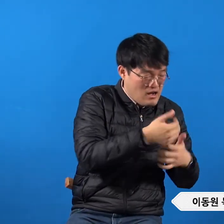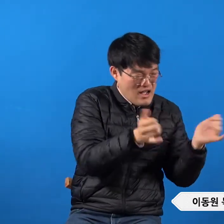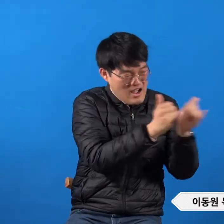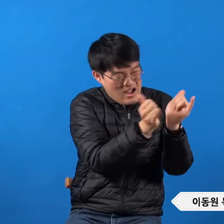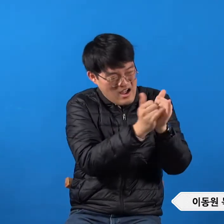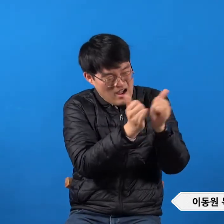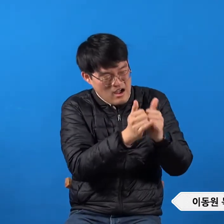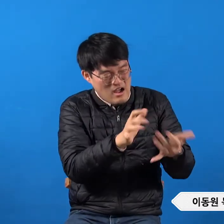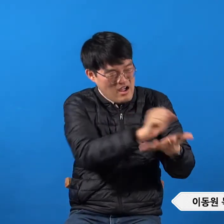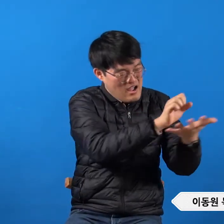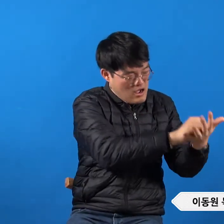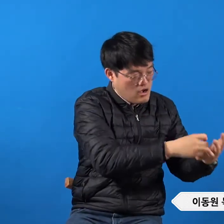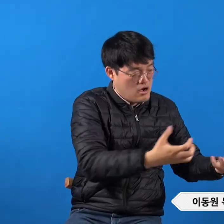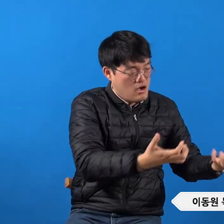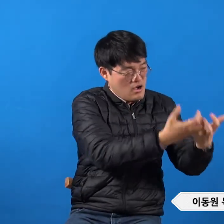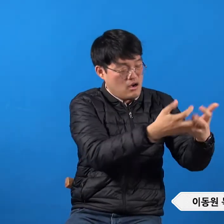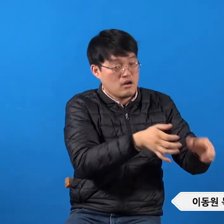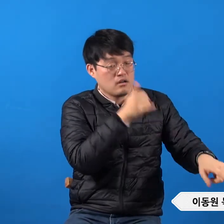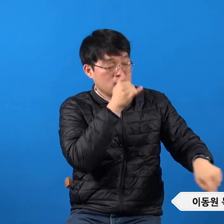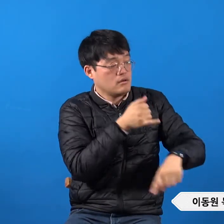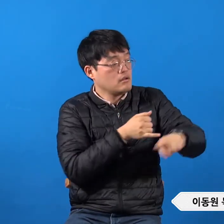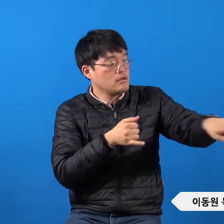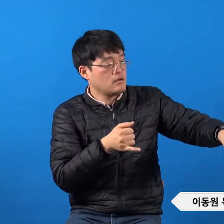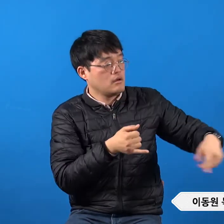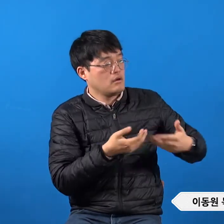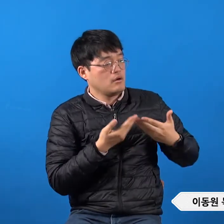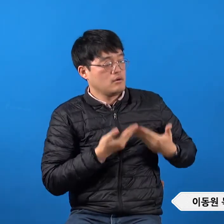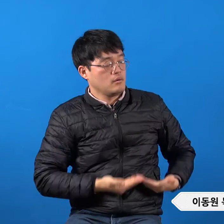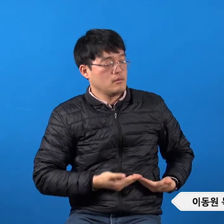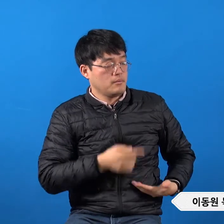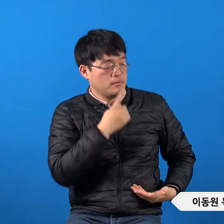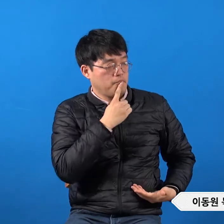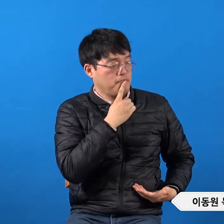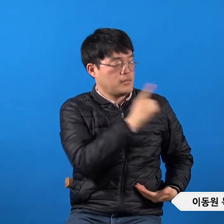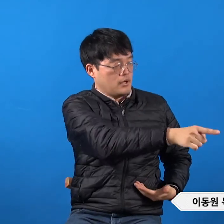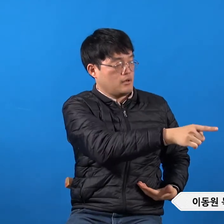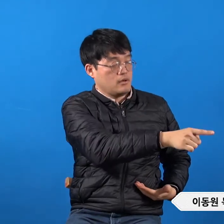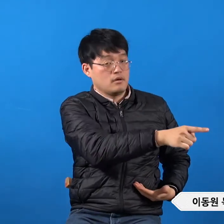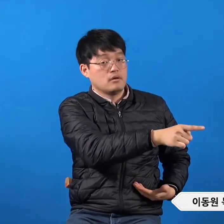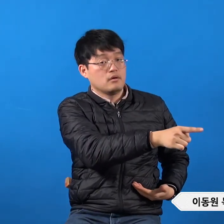있습니다. 그런데 성경은 이렇게 말합니다. 세상이여 잠잠하라고.